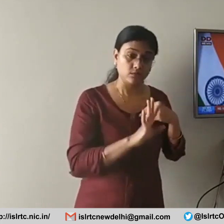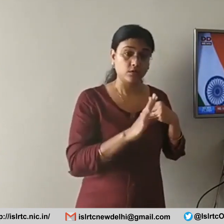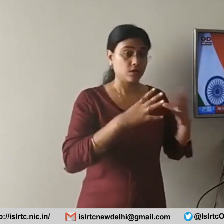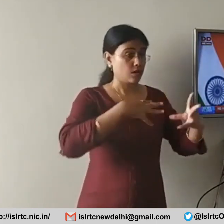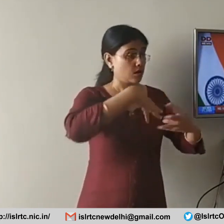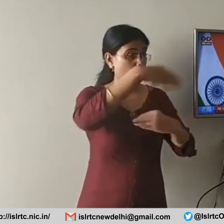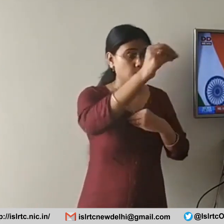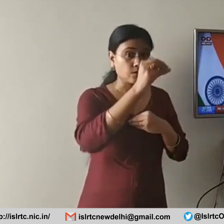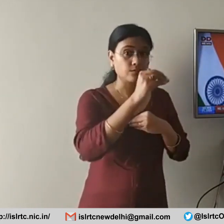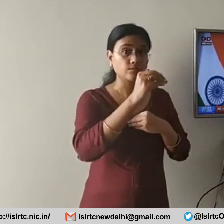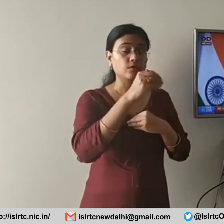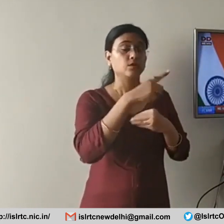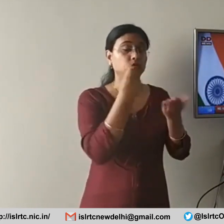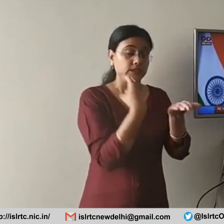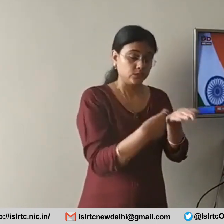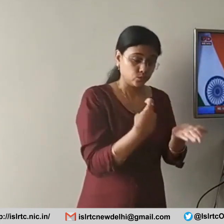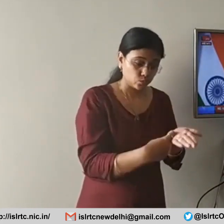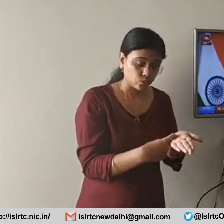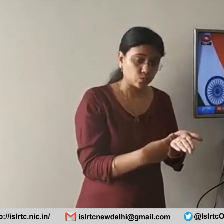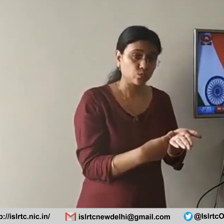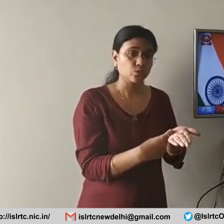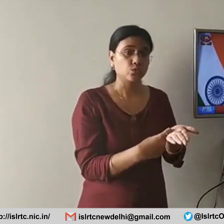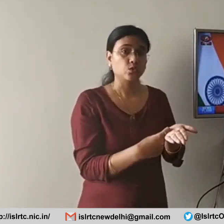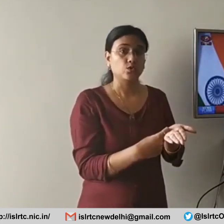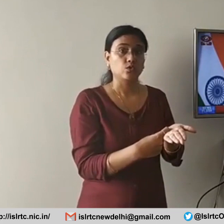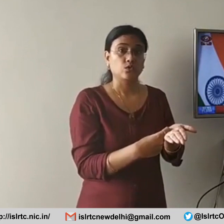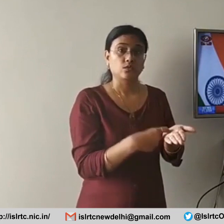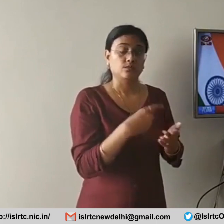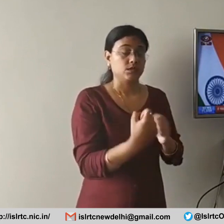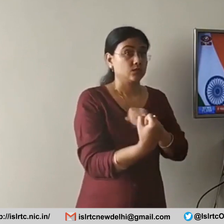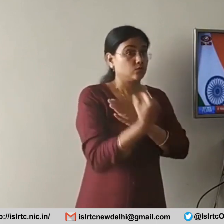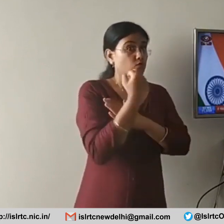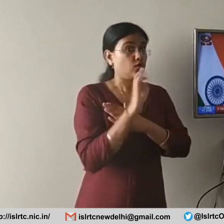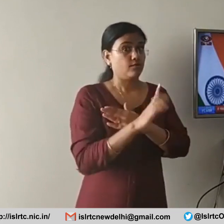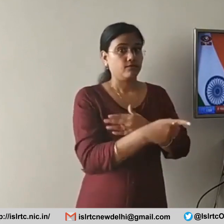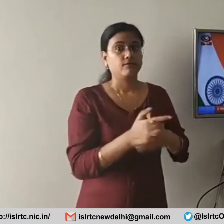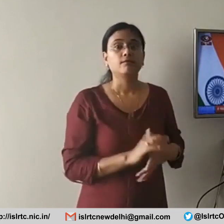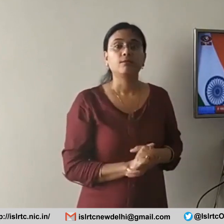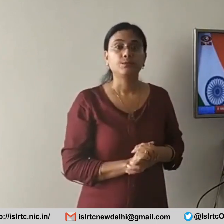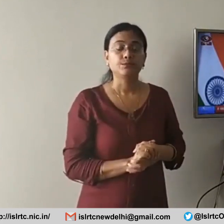बाहर निकलने के नियम बहुत सख्त होंगे।